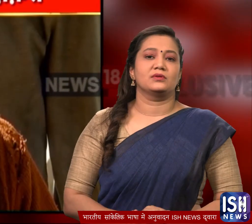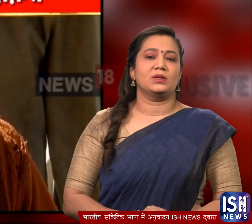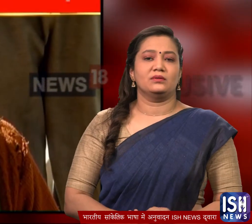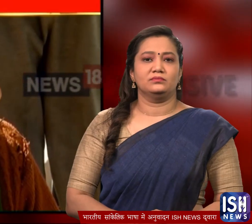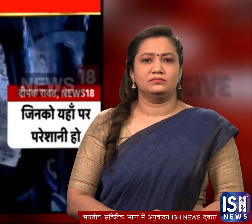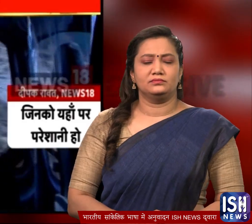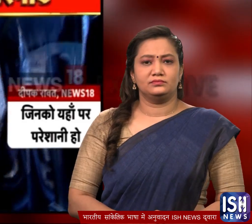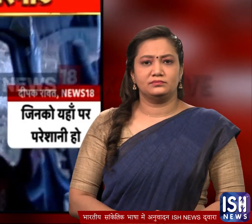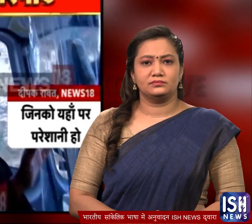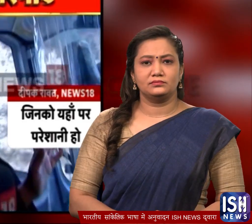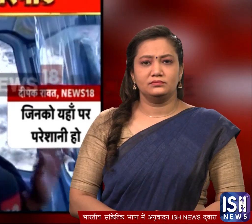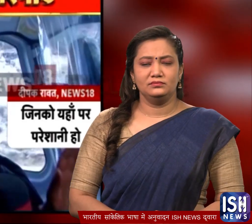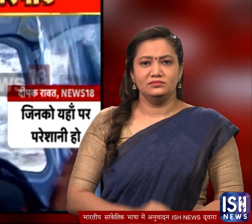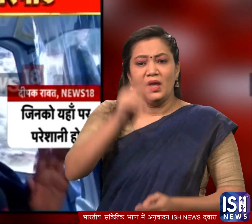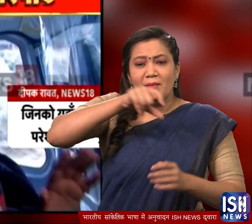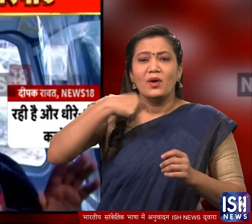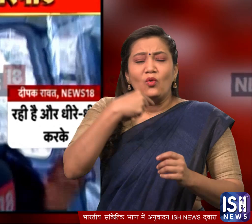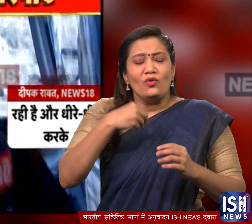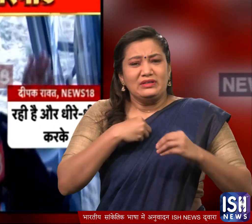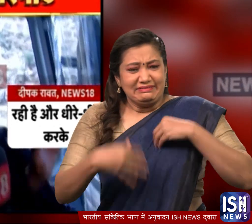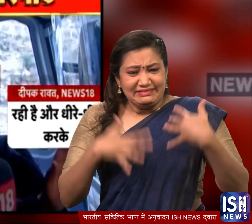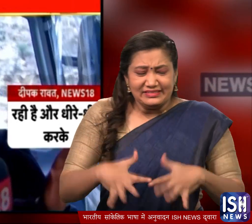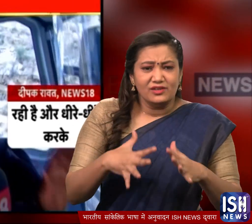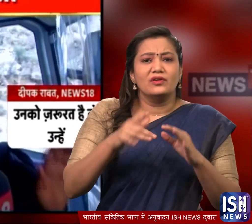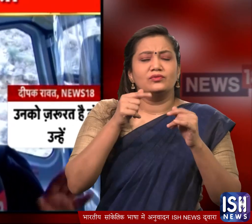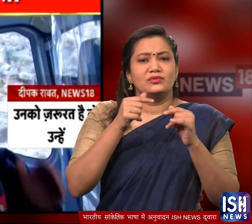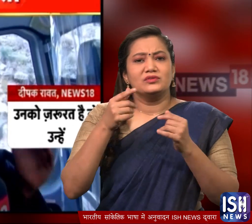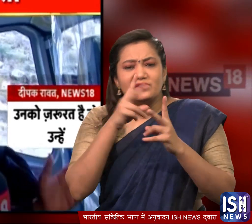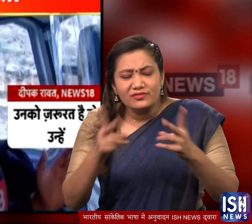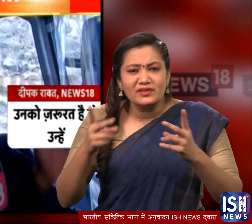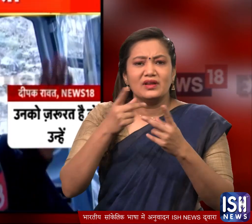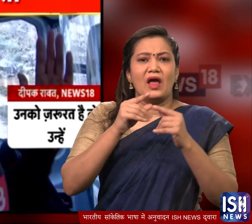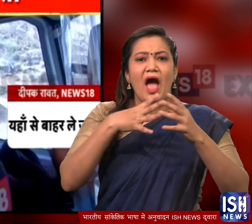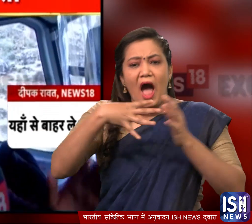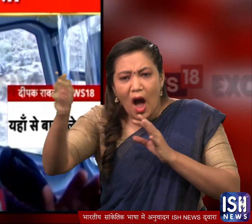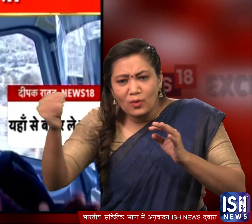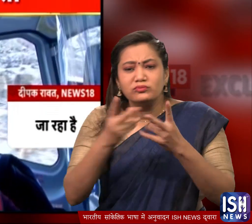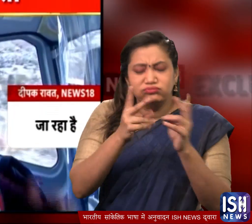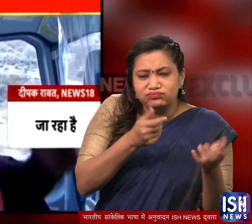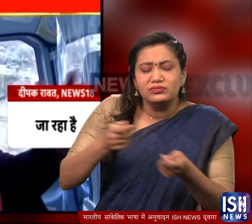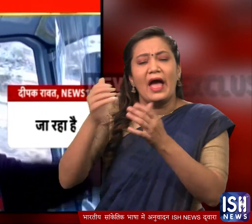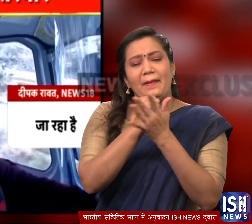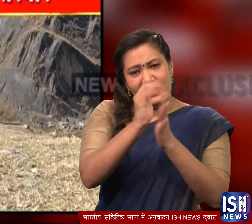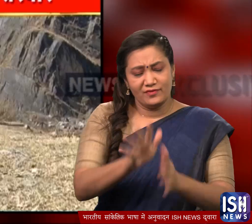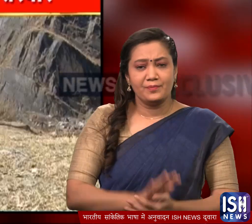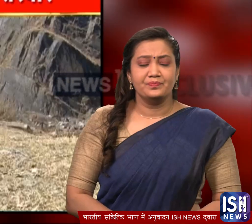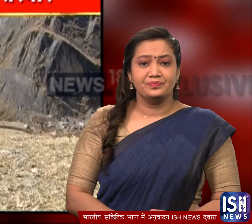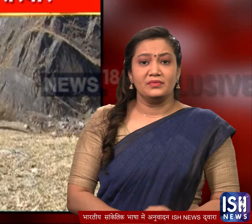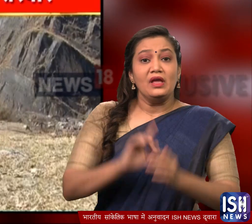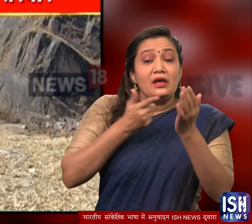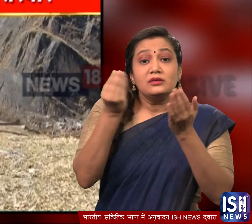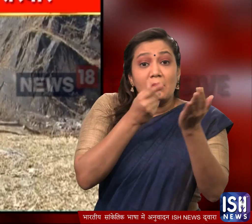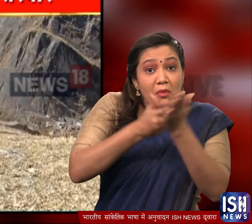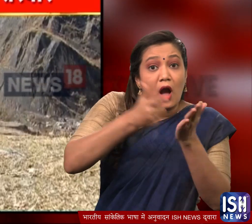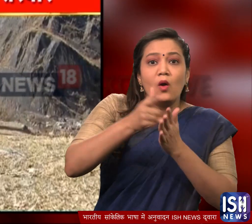है। जिनको यहाँ पर परेशानी हो रही है और धीरे धीरे करके उनको ज़रूरत है तो उन्हें यहाँ से बाहर ले जाया जा रहा है। कुछ गांव तो ऐसे भी